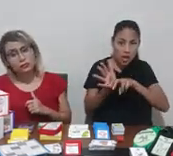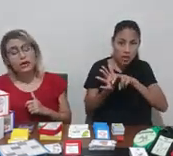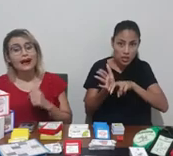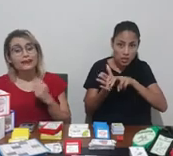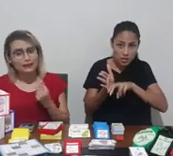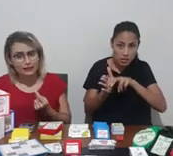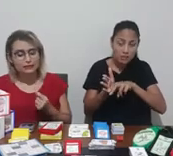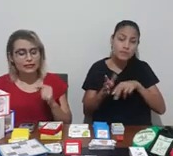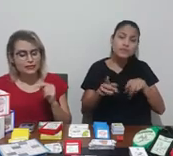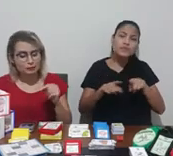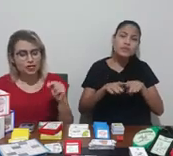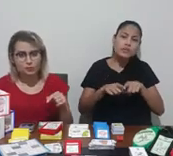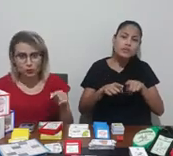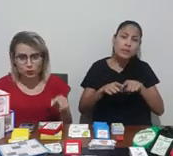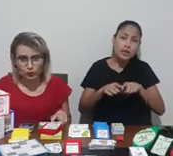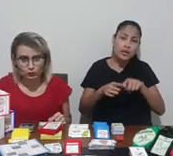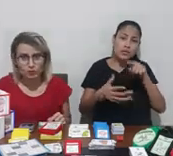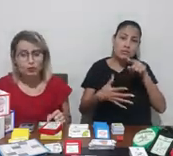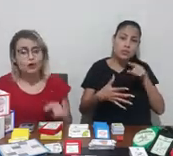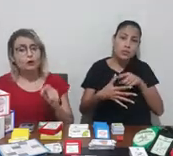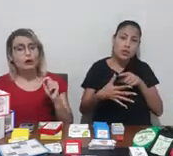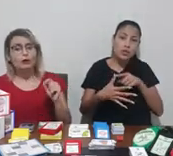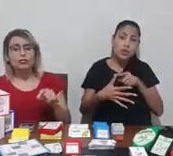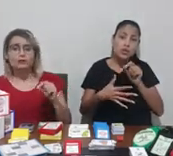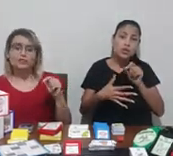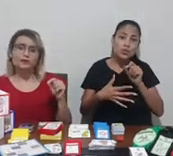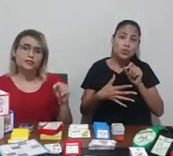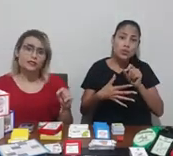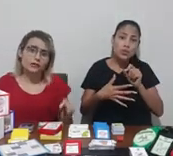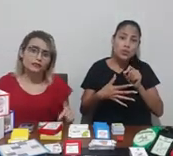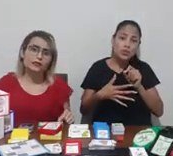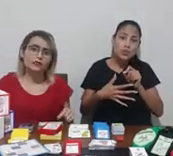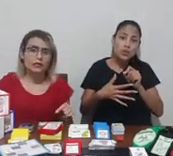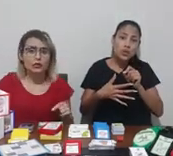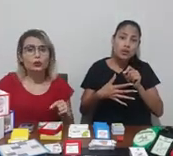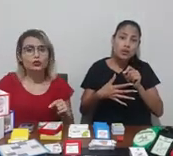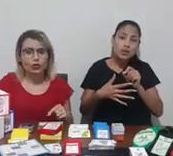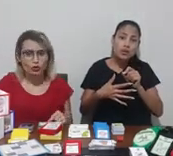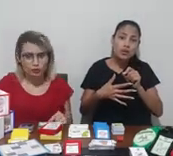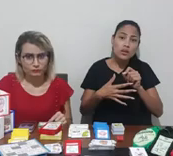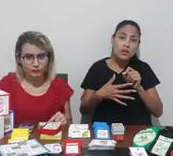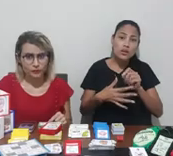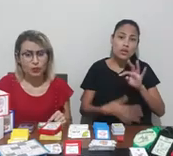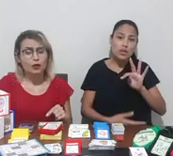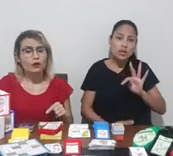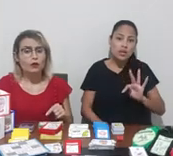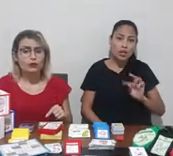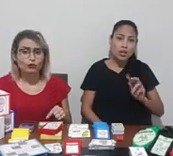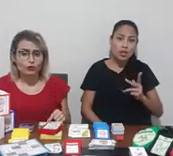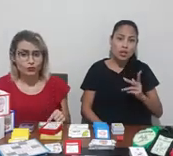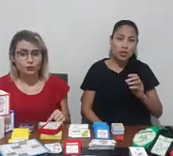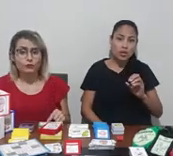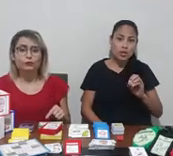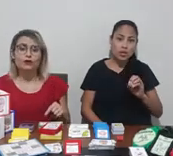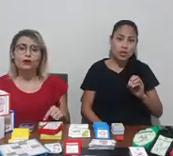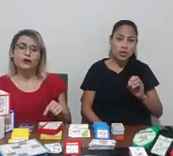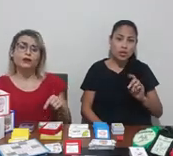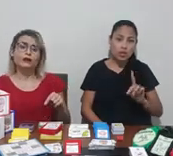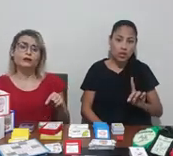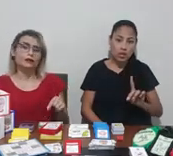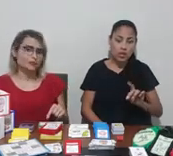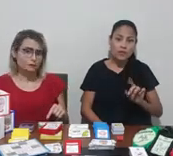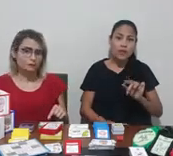tinha ainda nessa mesma turma uma outra especificidade que era o TOD. Qual é o TOD? O TOD